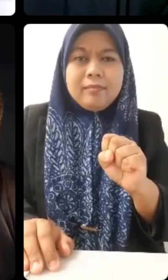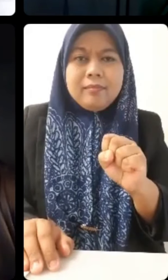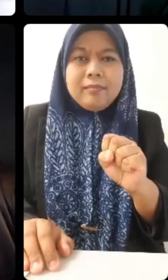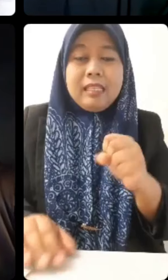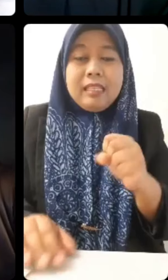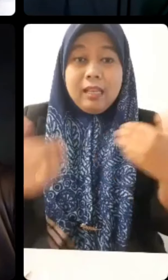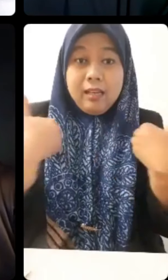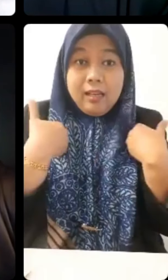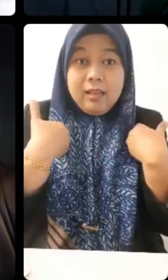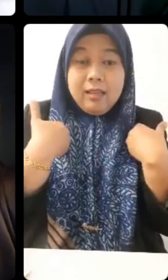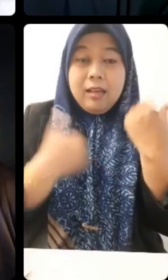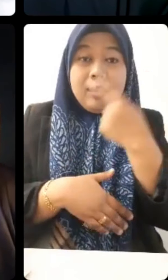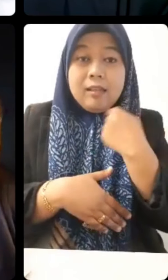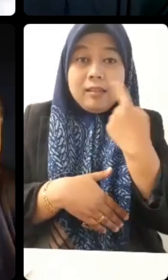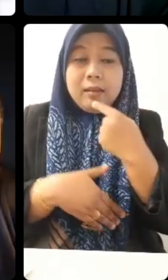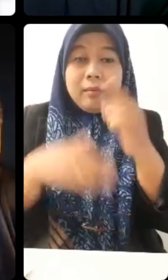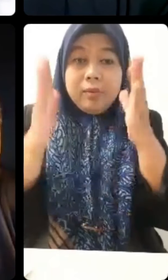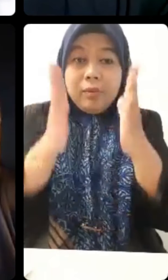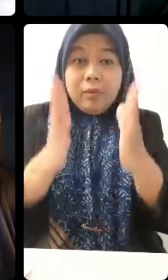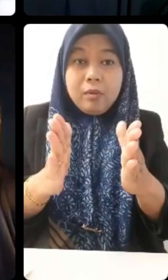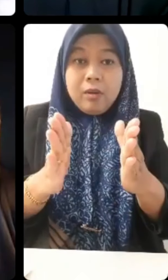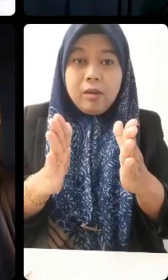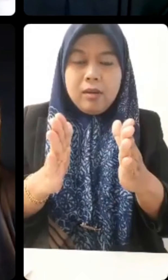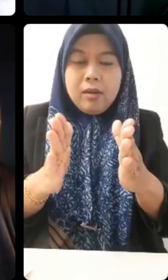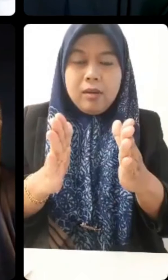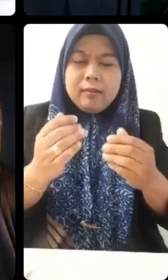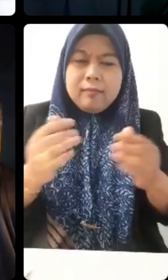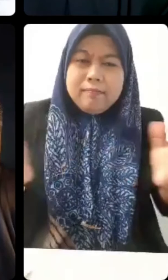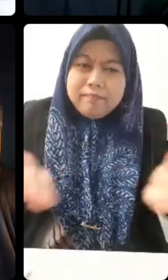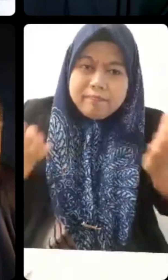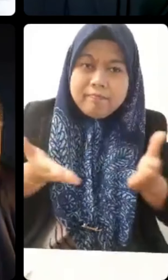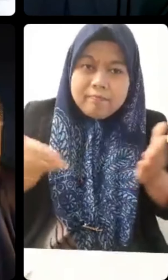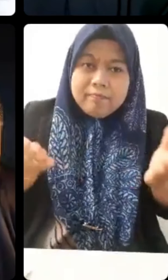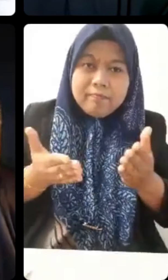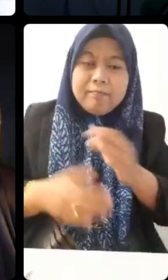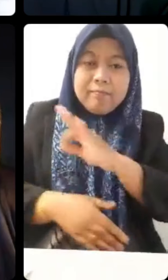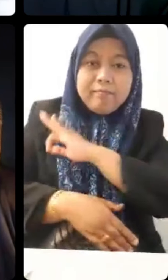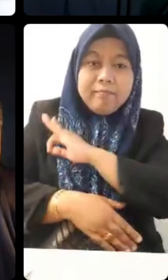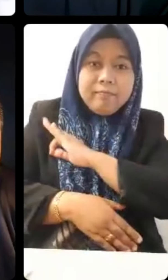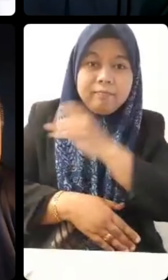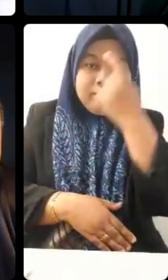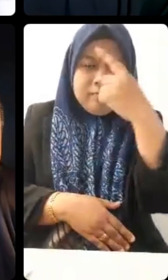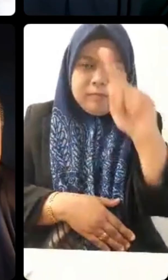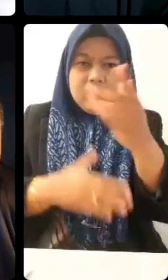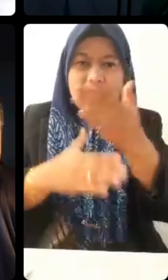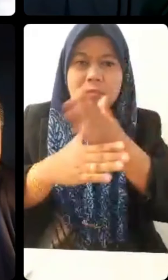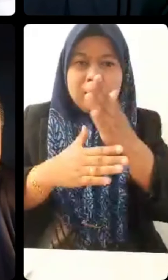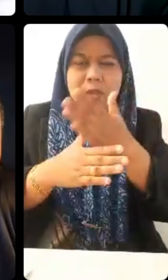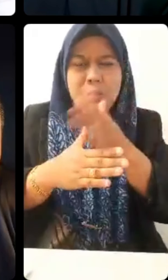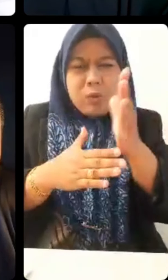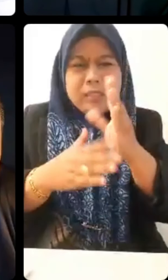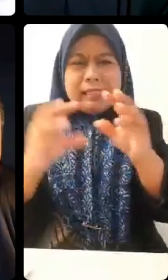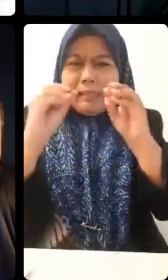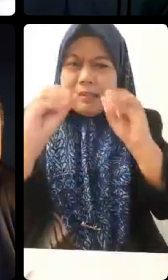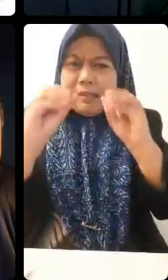yang memberi sokongan kepada Cik Anis untuk berkongsi konten bahasa isyarat ini di